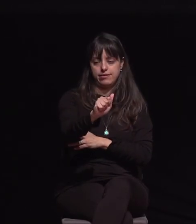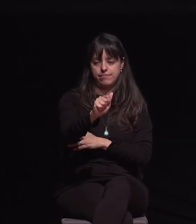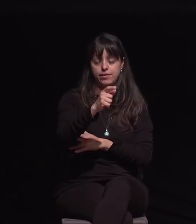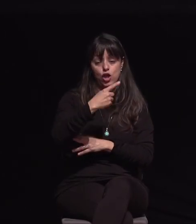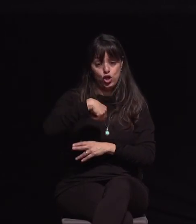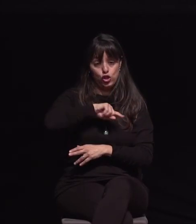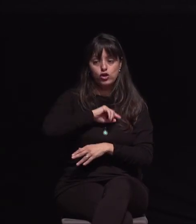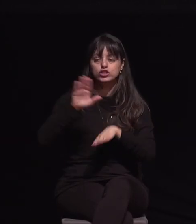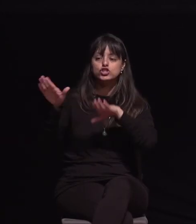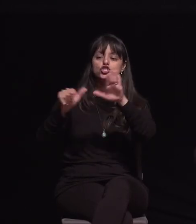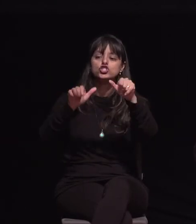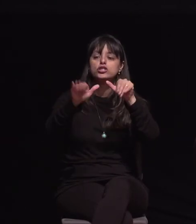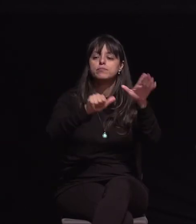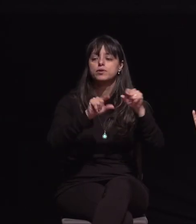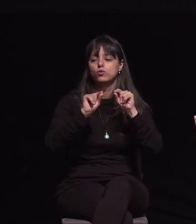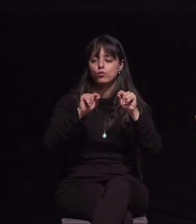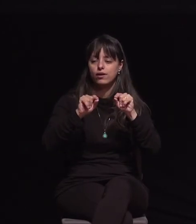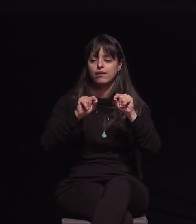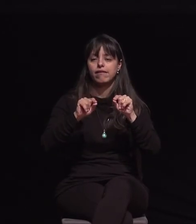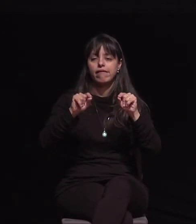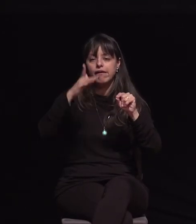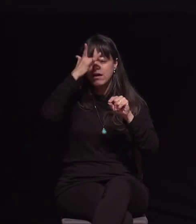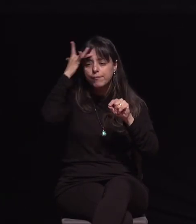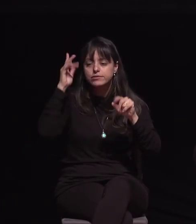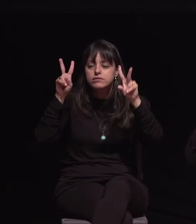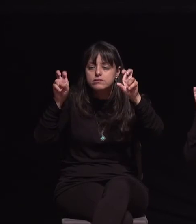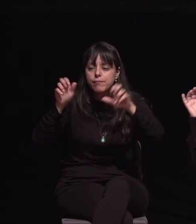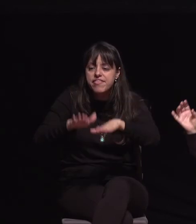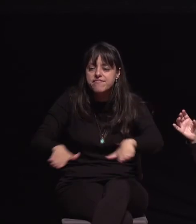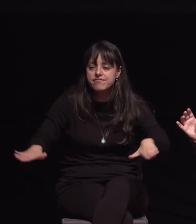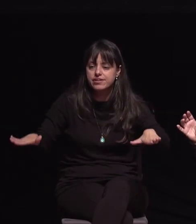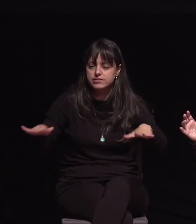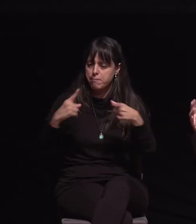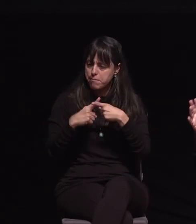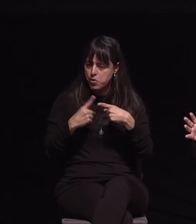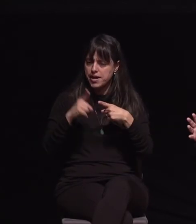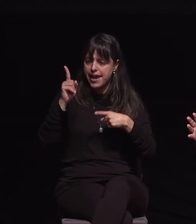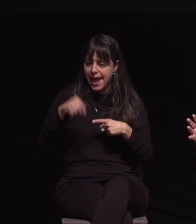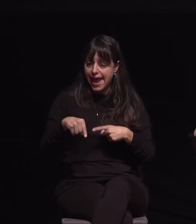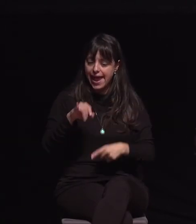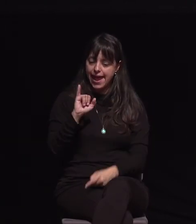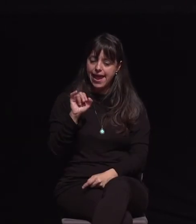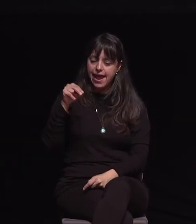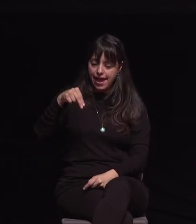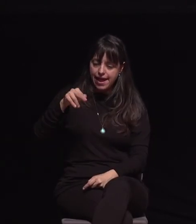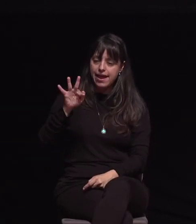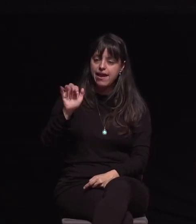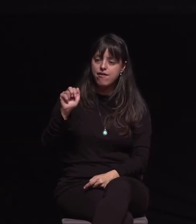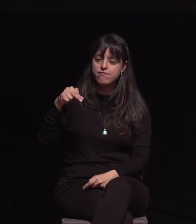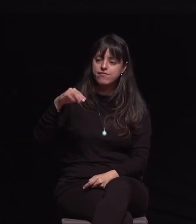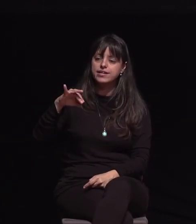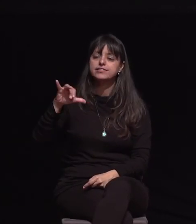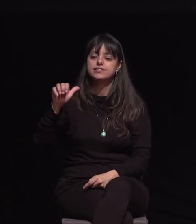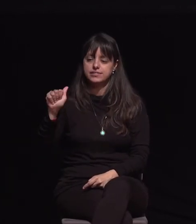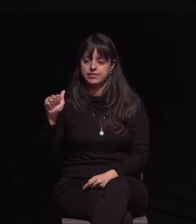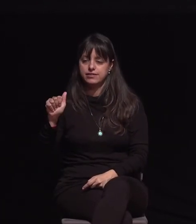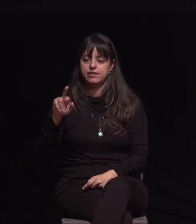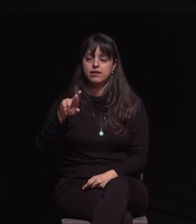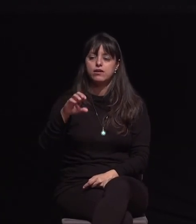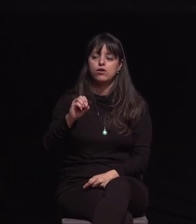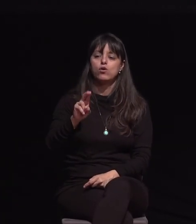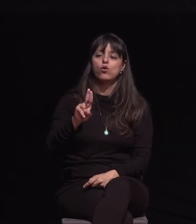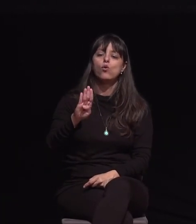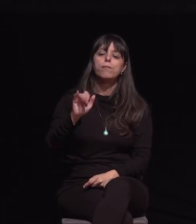que chamavam Sessões da Infância Roubada. Por que eu chamei Infância Roubada? Dei esse nome, fui eu que dei. Porque minha